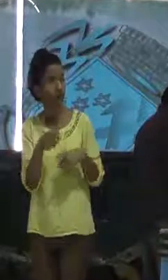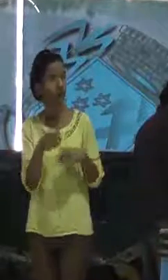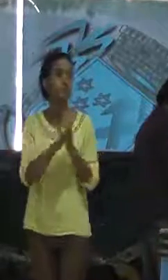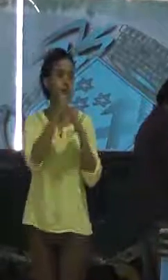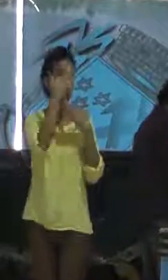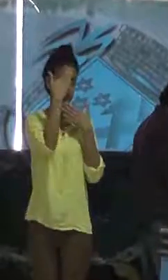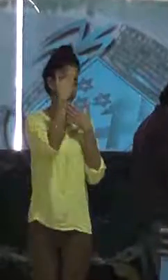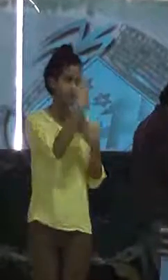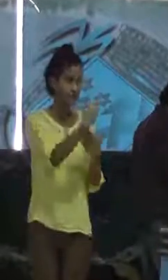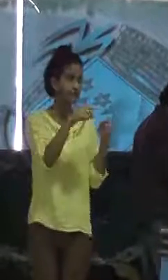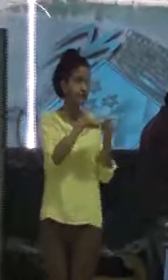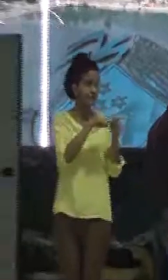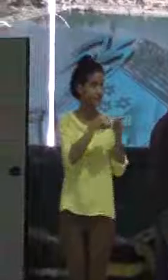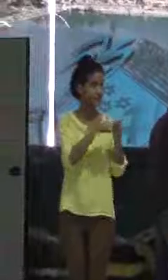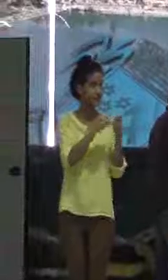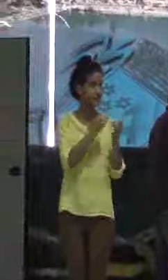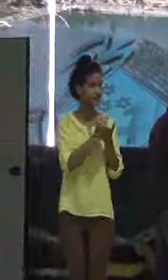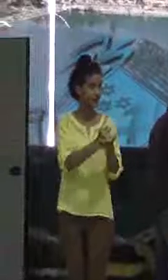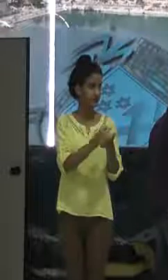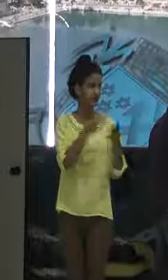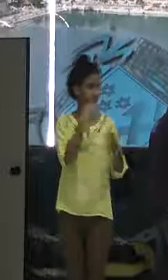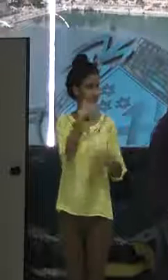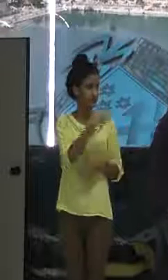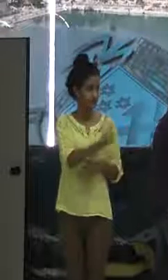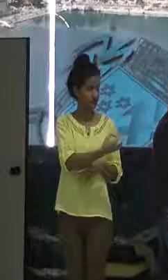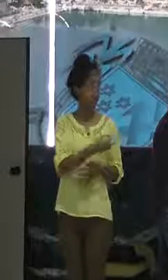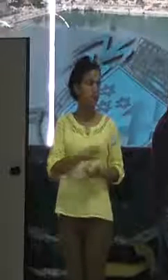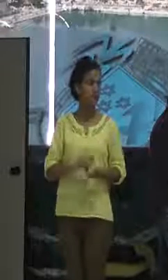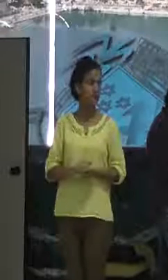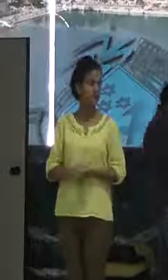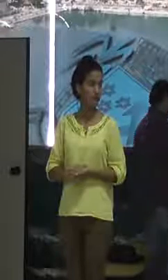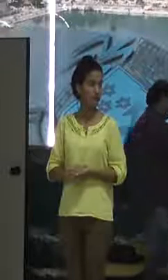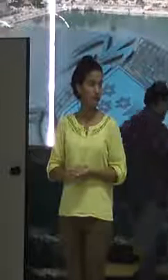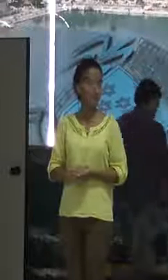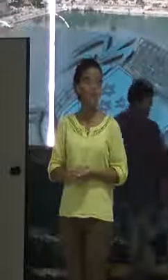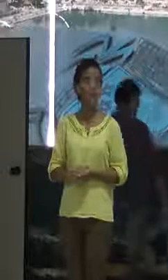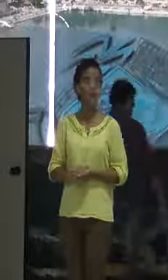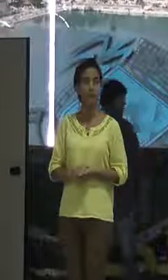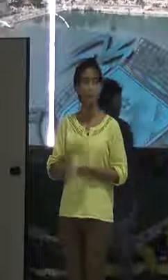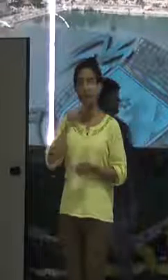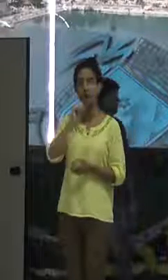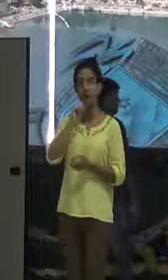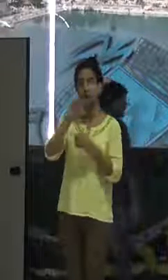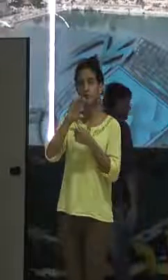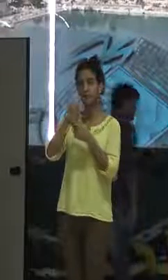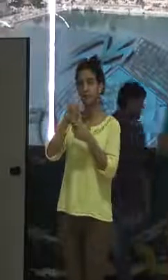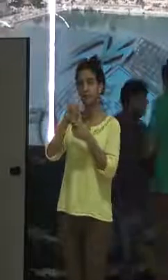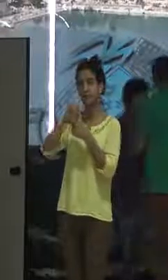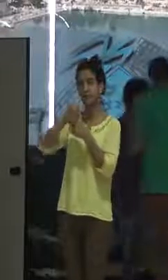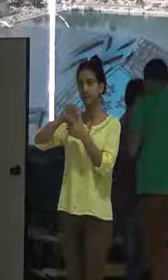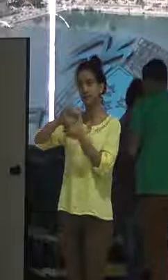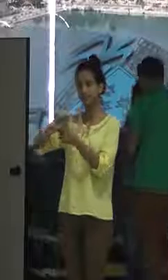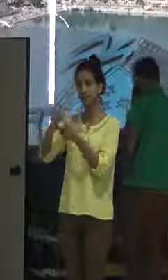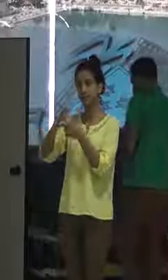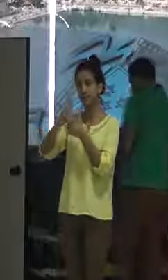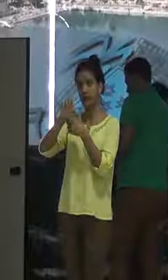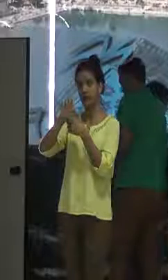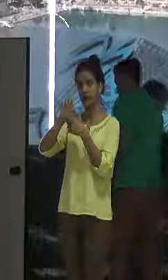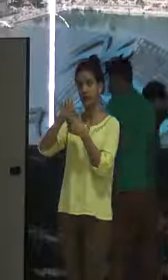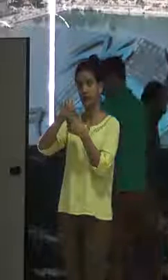agradecemos desde já a atenção e a colaboração de Vossa Excelência. Kátia Regina Lopes, coordenadora de